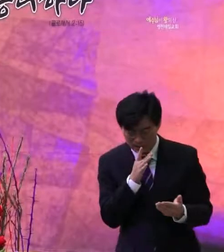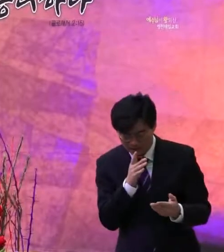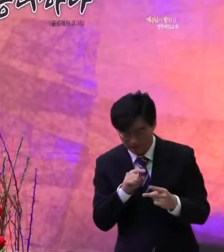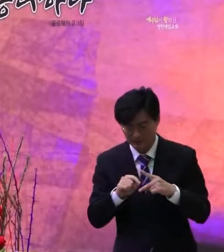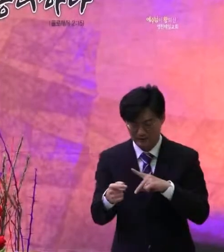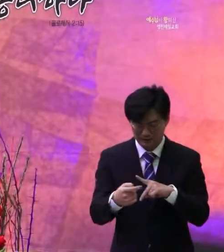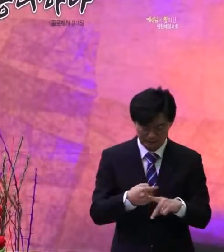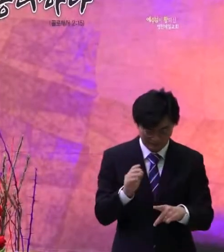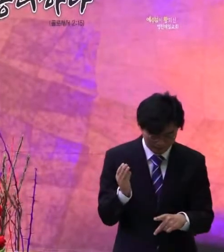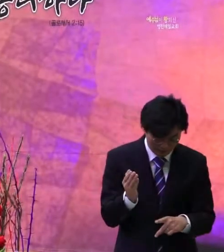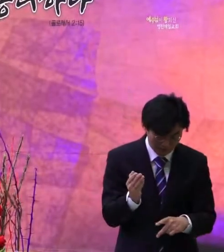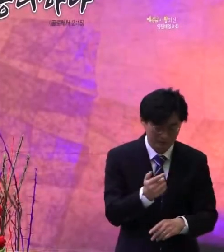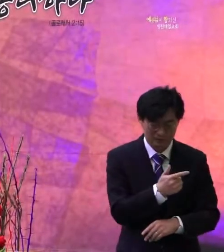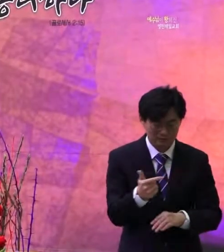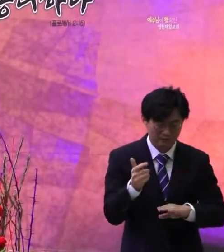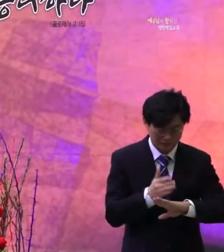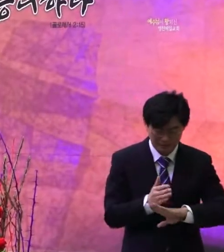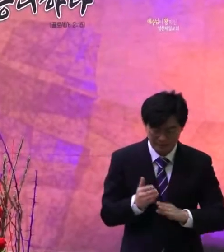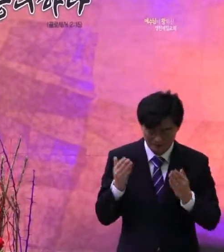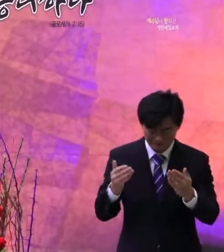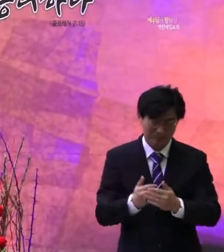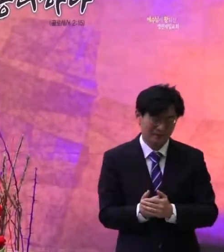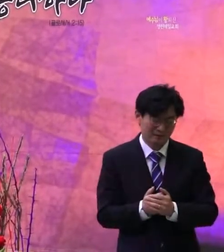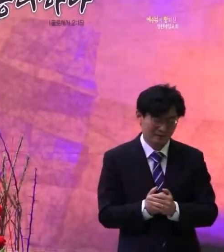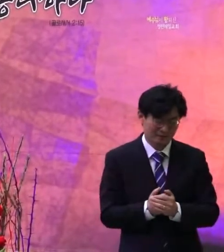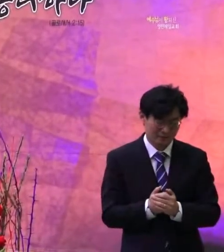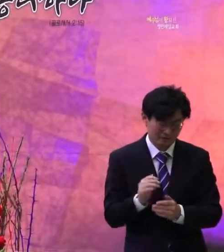감사드립니다. 너희들이 세상을 살